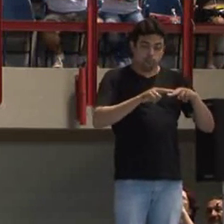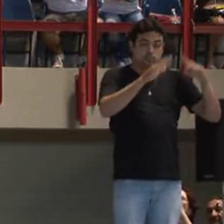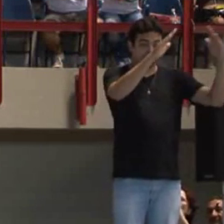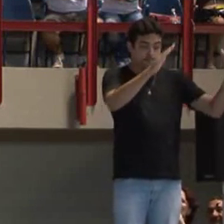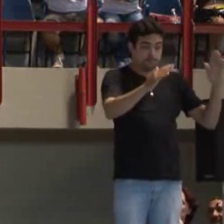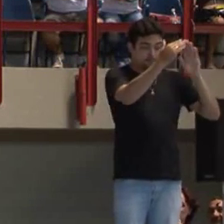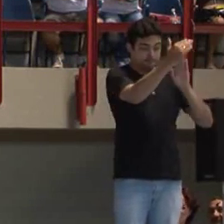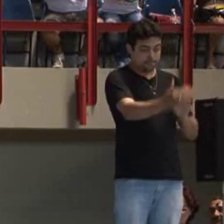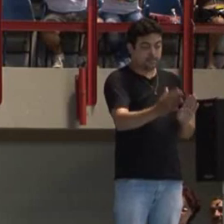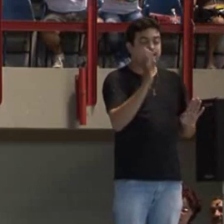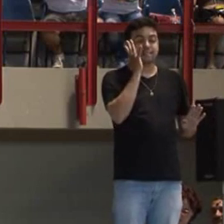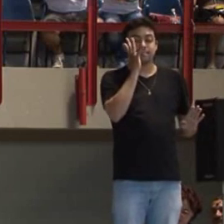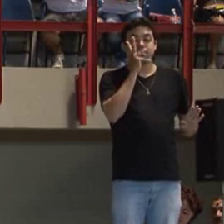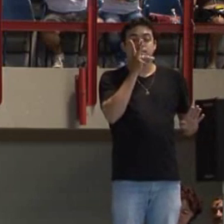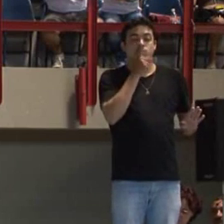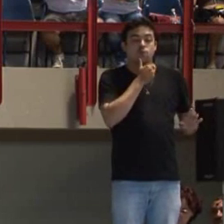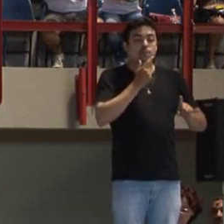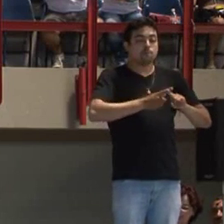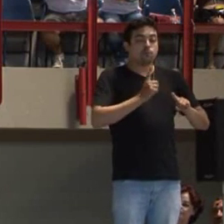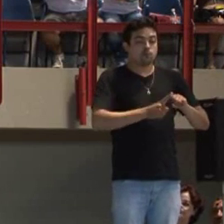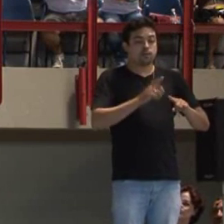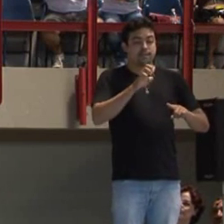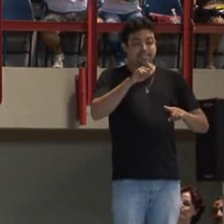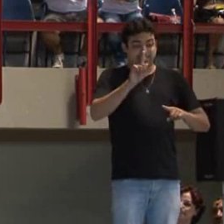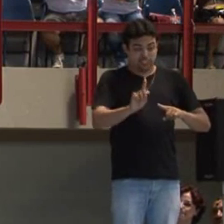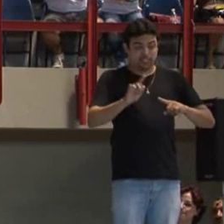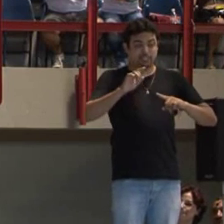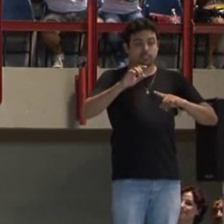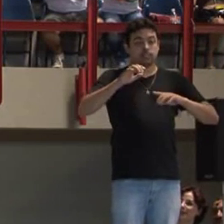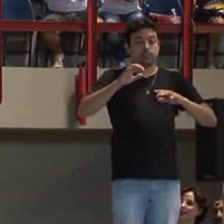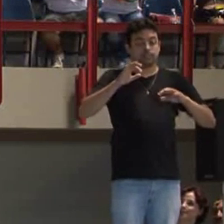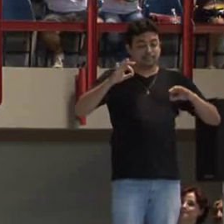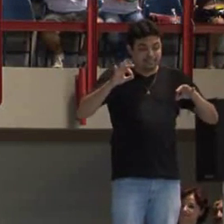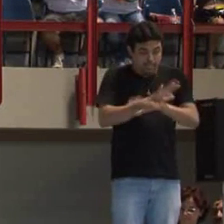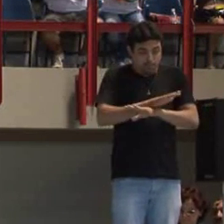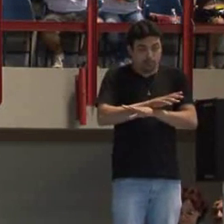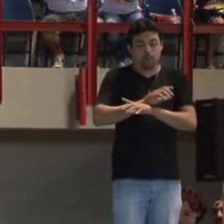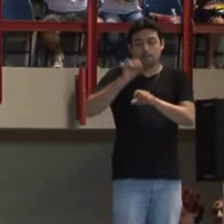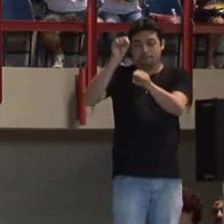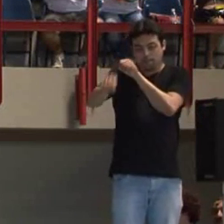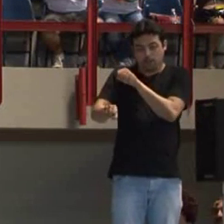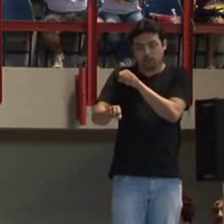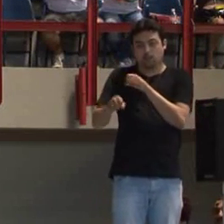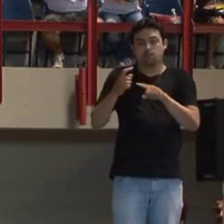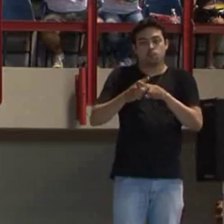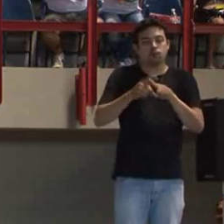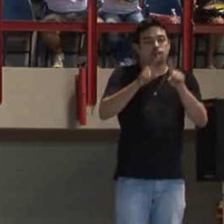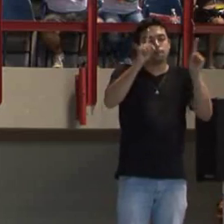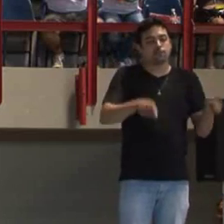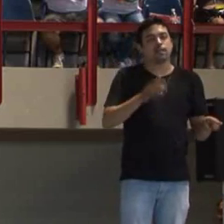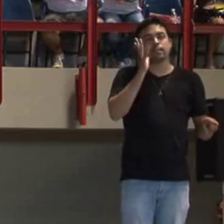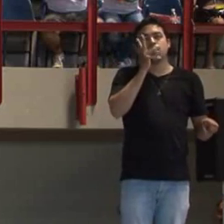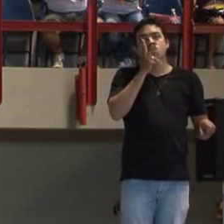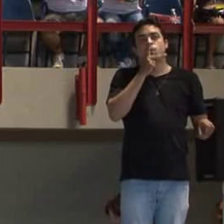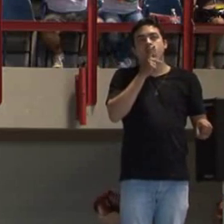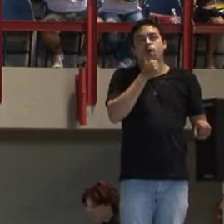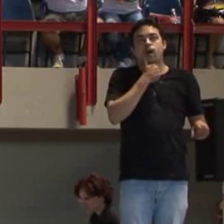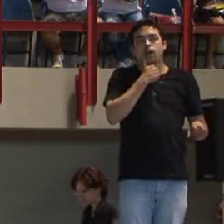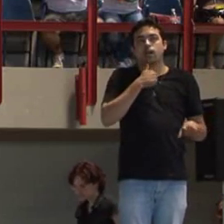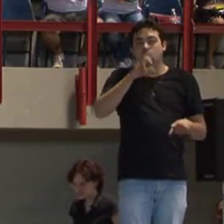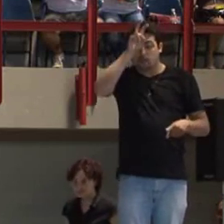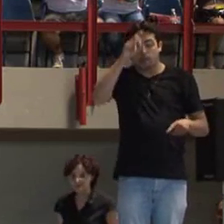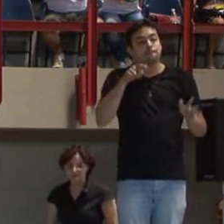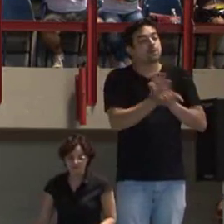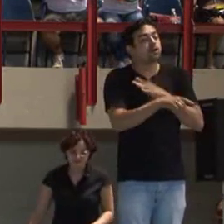pirâmide demorava tanto também, hein? Porque o arquiteto, na hora que ele terminar, ele tem que morrer às vezes. Então ele não terminava nunca o projeto. O farol pega, terminou